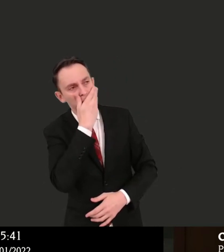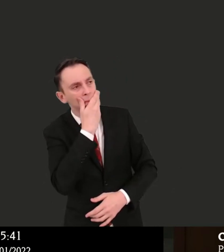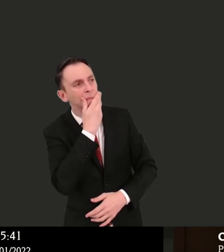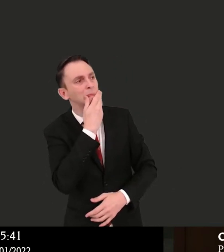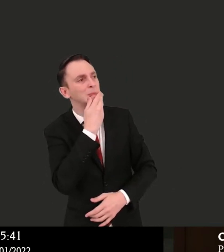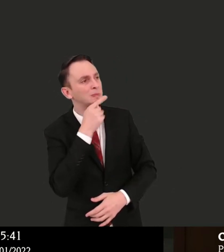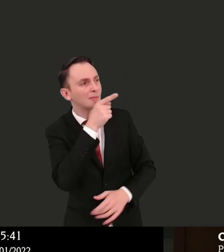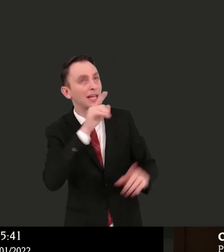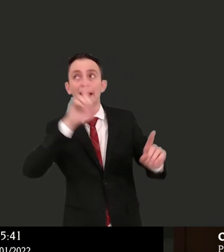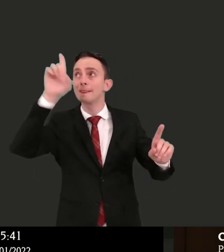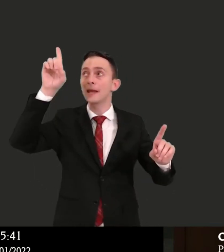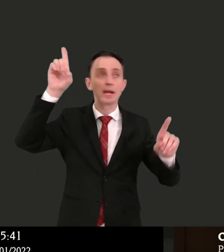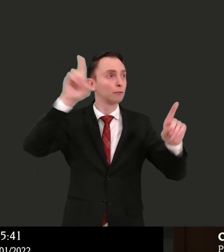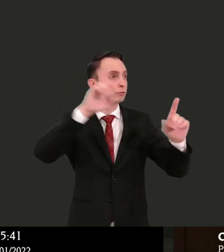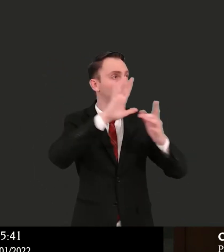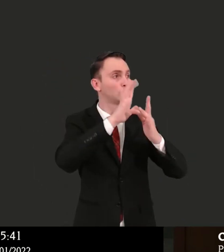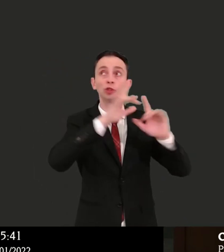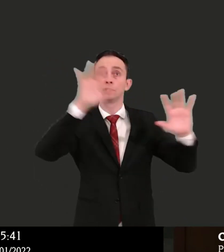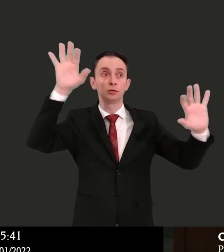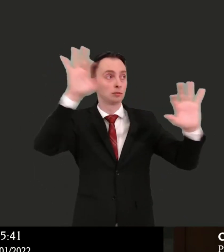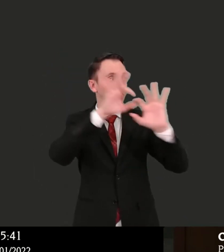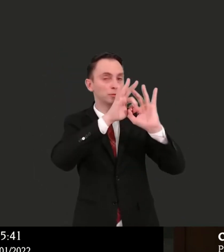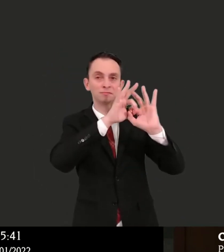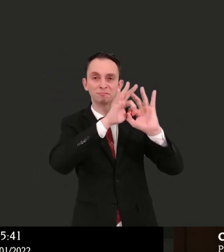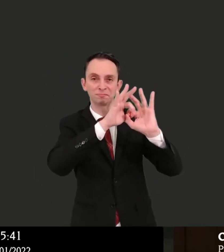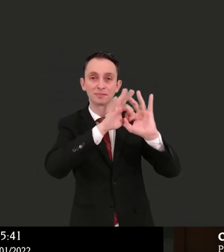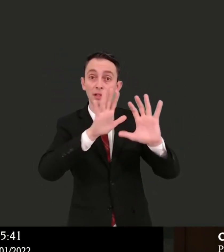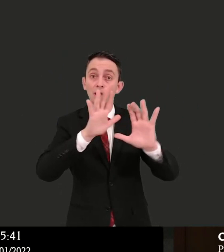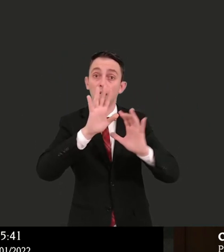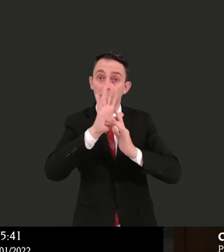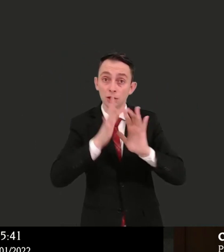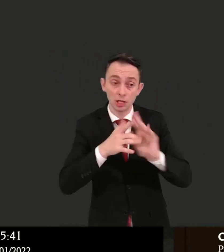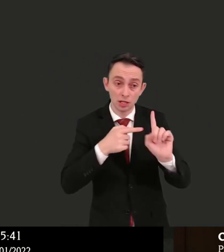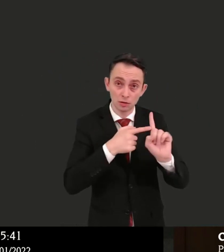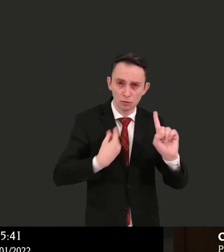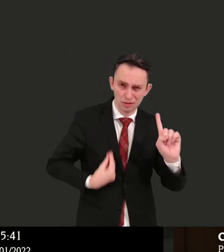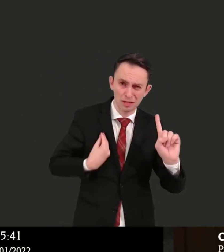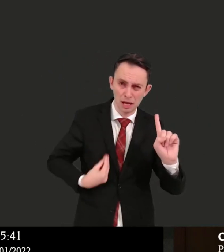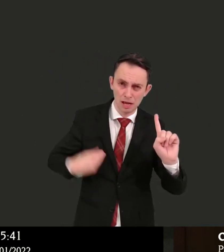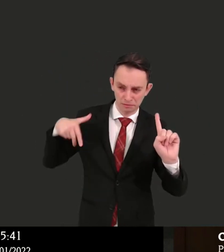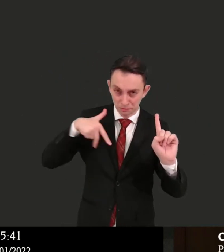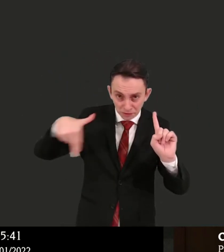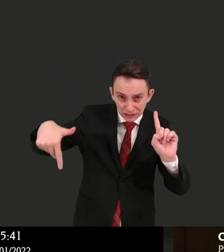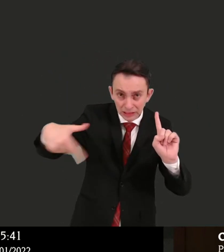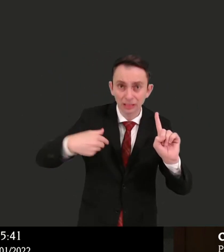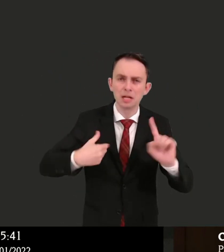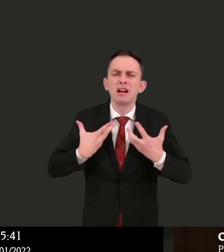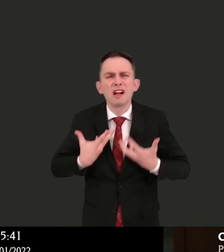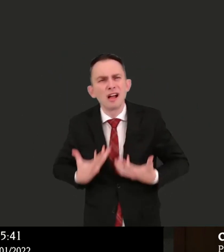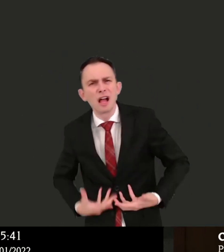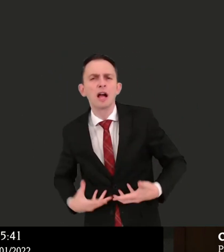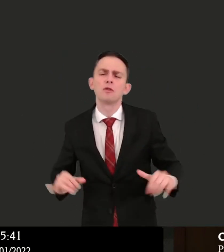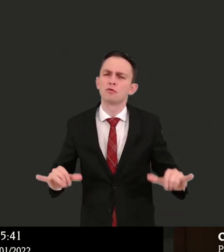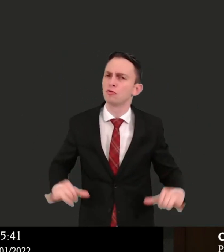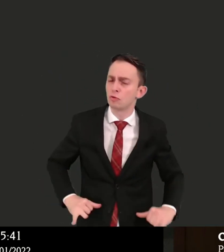um homem perfeito. Sentiu dores, cansaço, tristeza, angústia. Tudo ele sentiu.